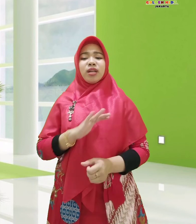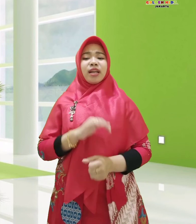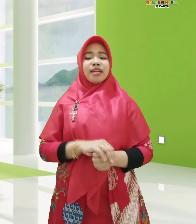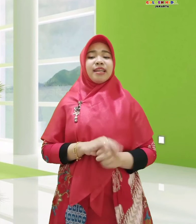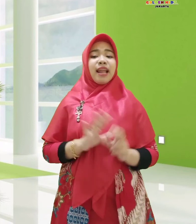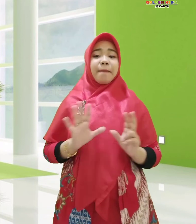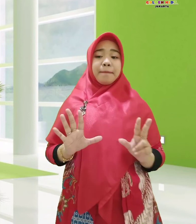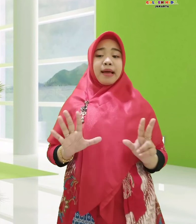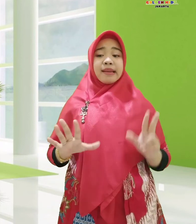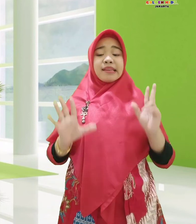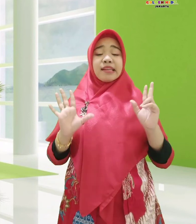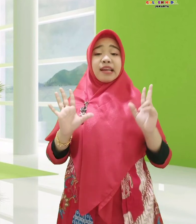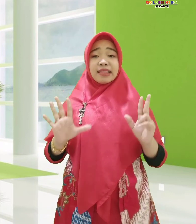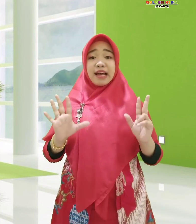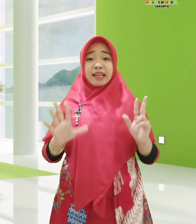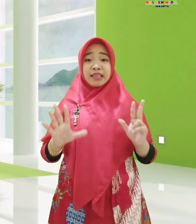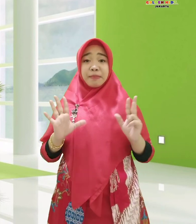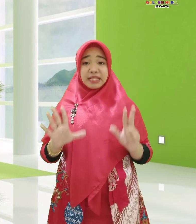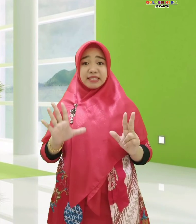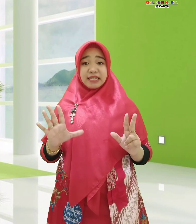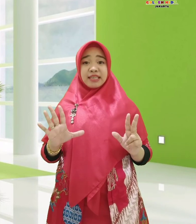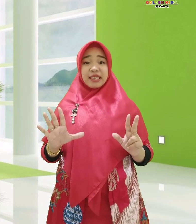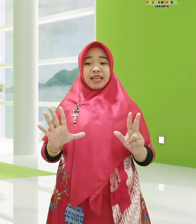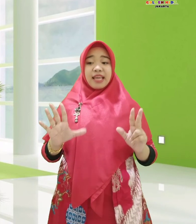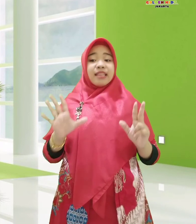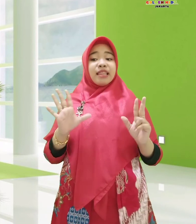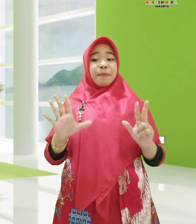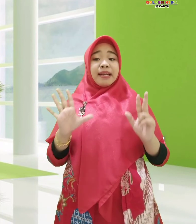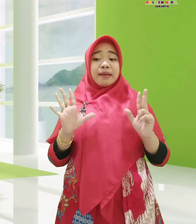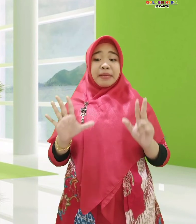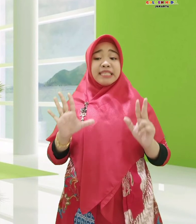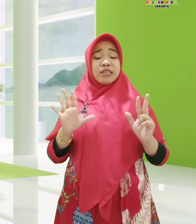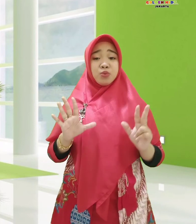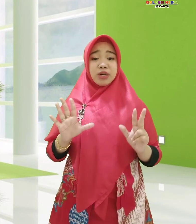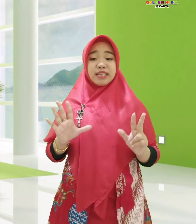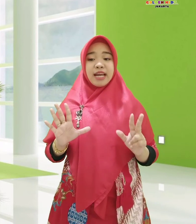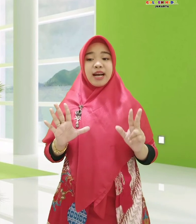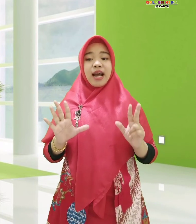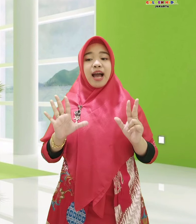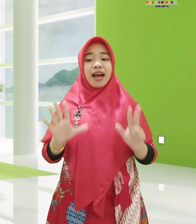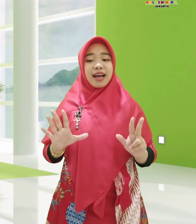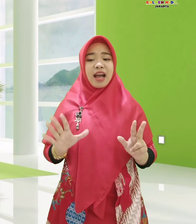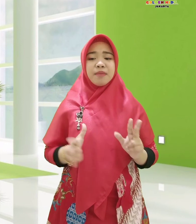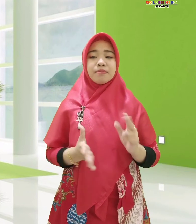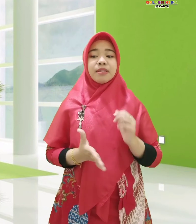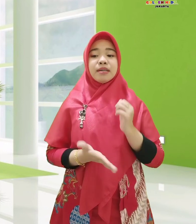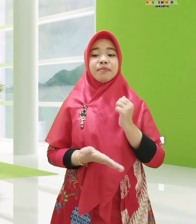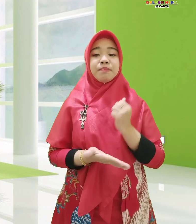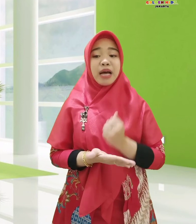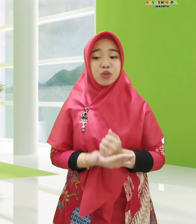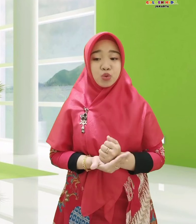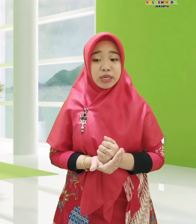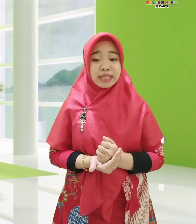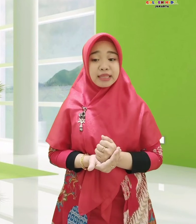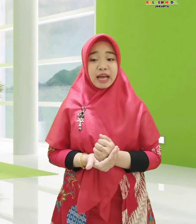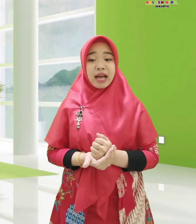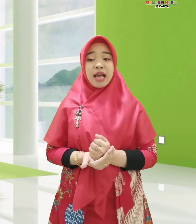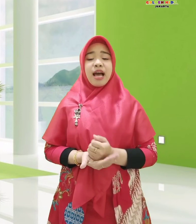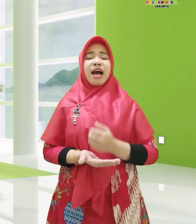adalah 8 kata-kata magic, 8 magic word yang akan membantu kita,